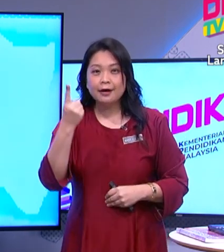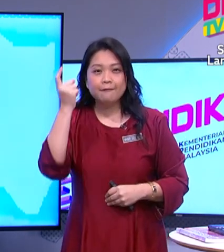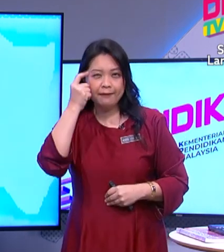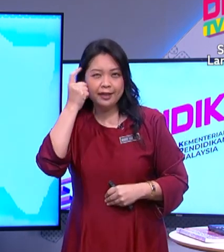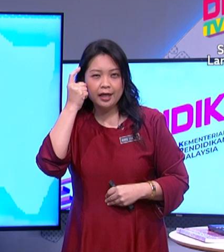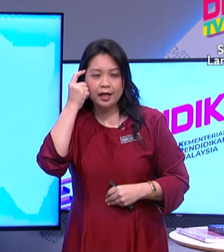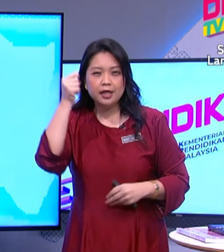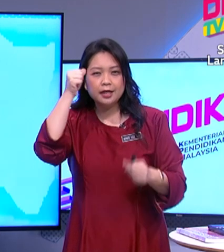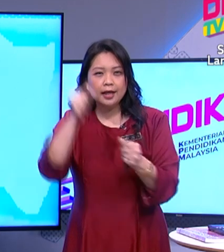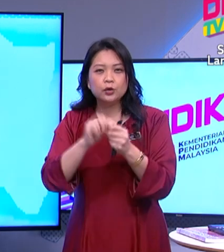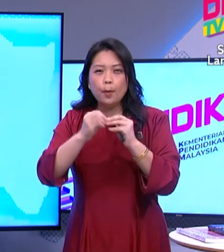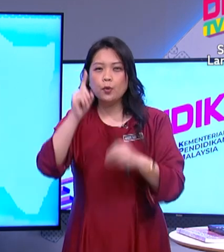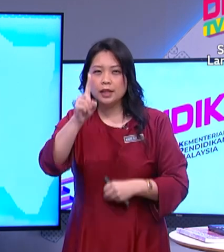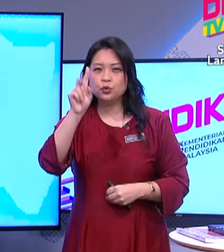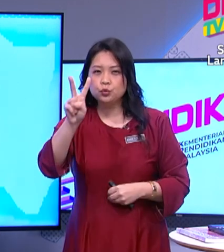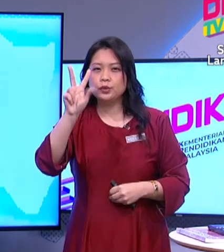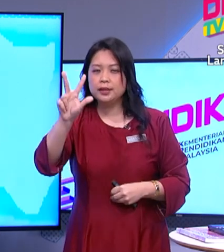Vicky ingat nomor